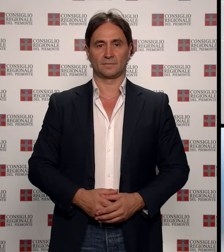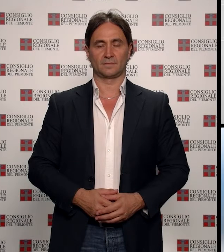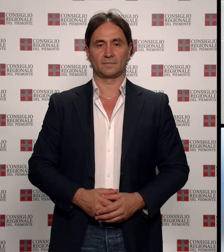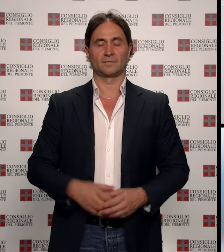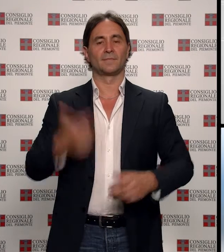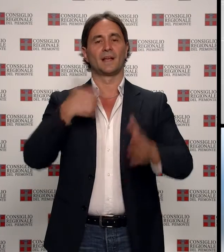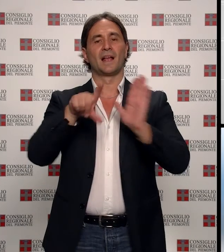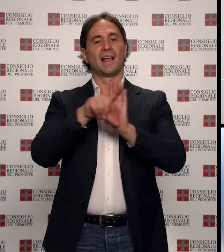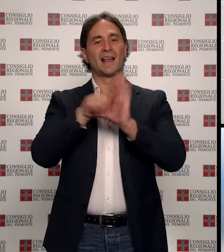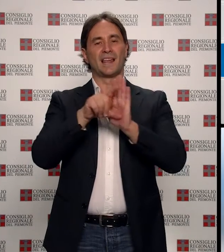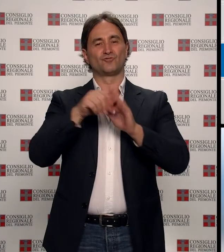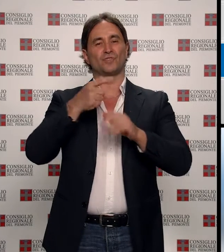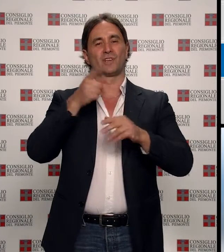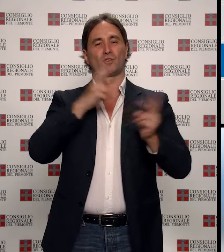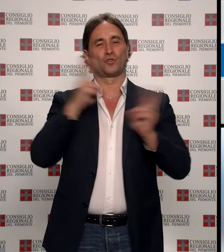Approvata la legge sul Gradenigo.